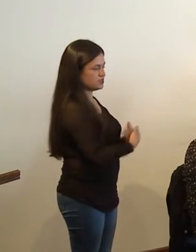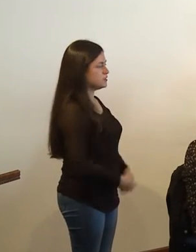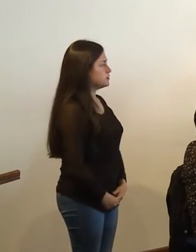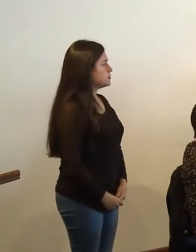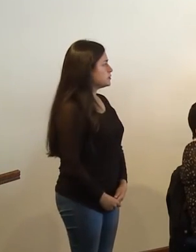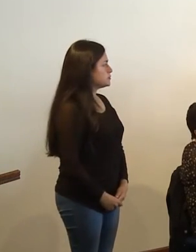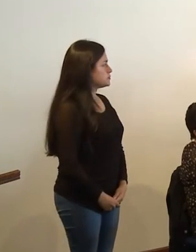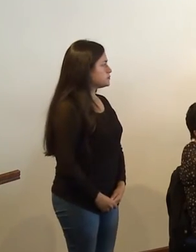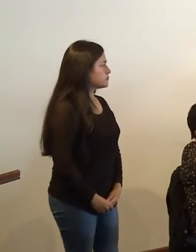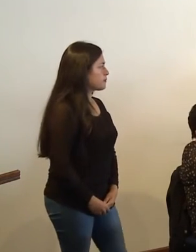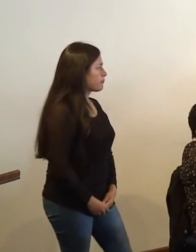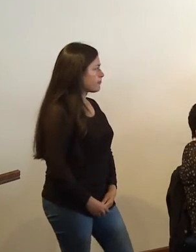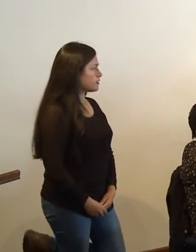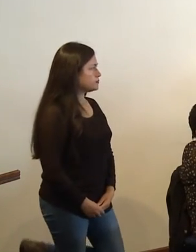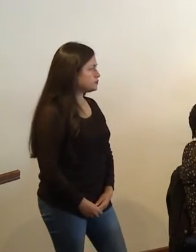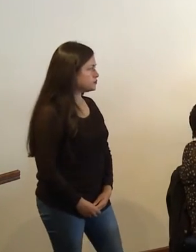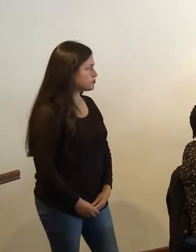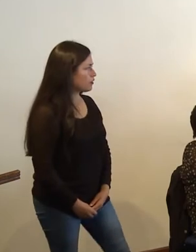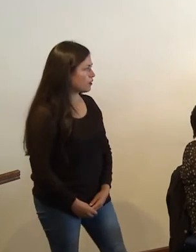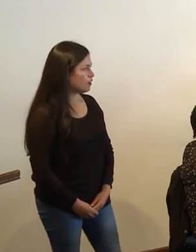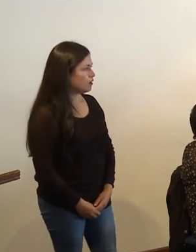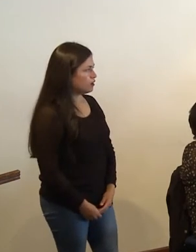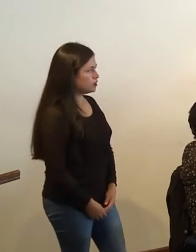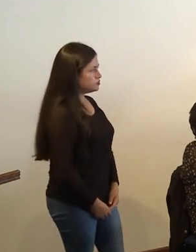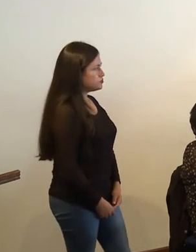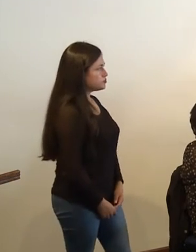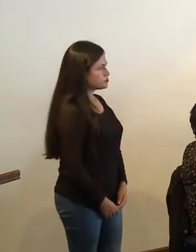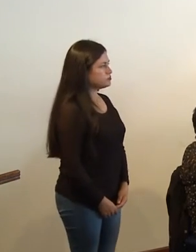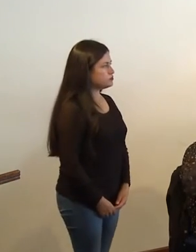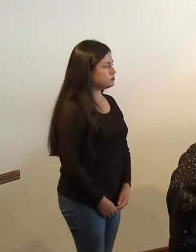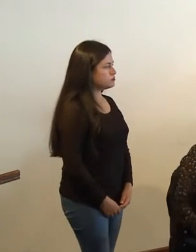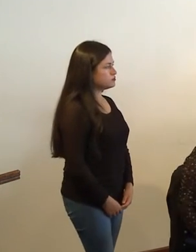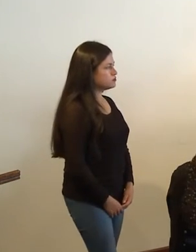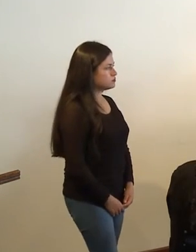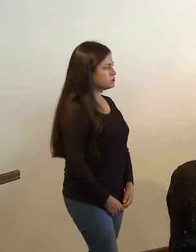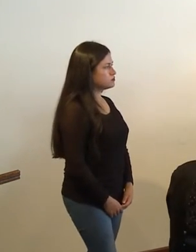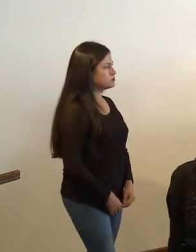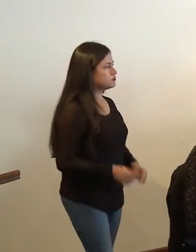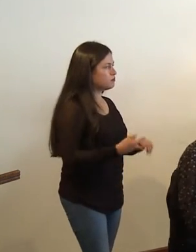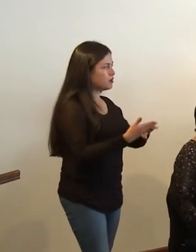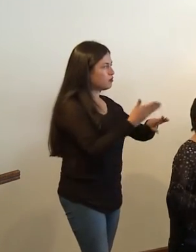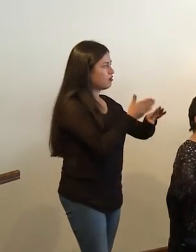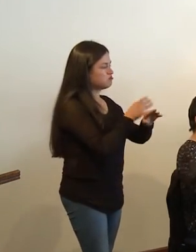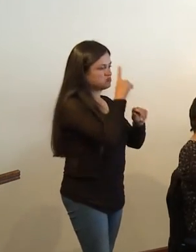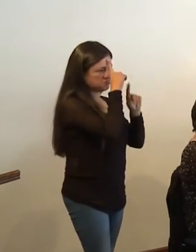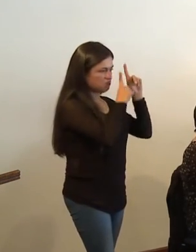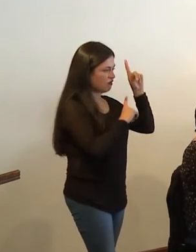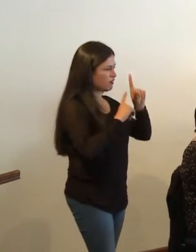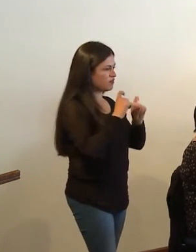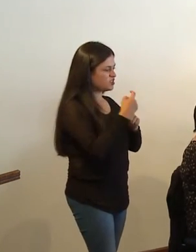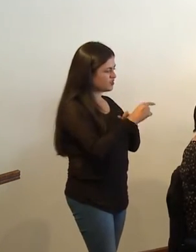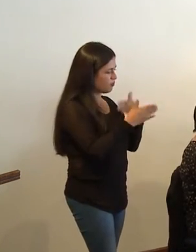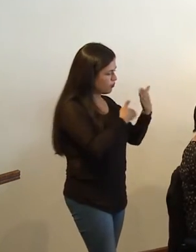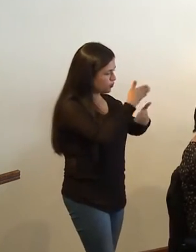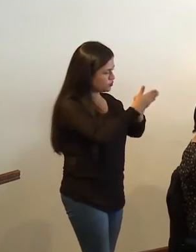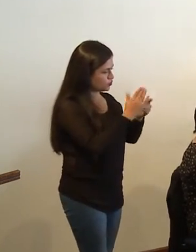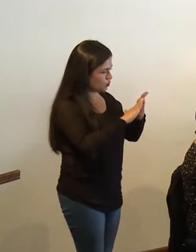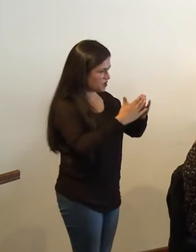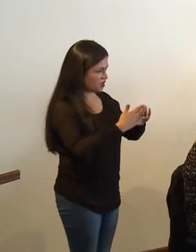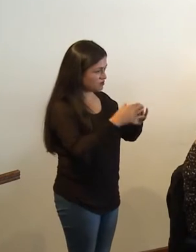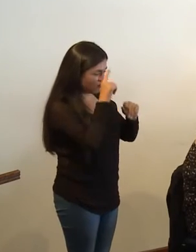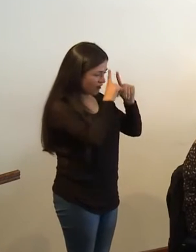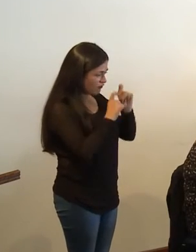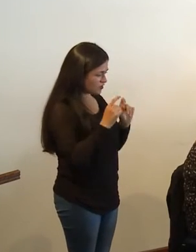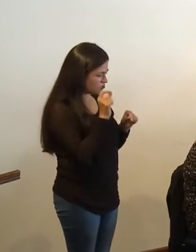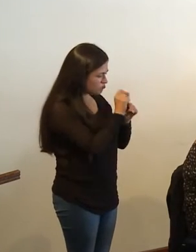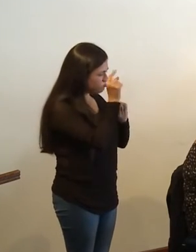claro. Entonces, pero podríamos decir, en un primer momento no había esa reflexión. Cuando yo me vinculo ya luego, a comienzos